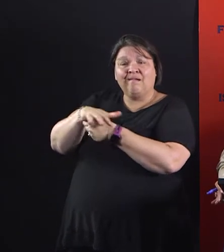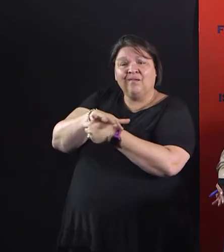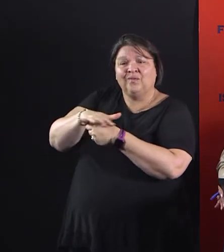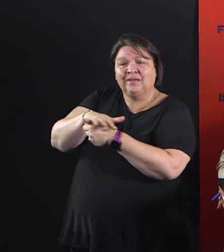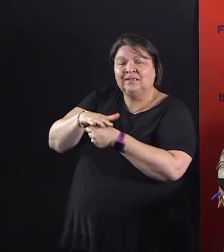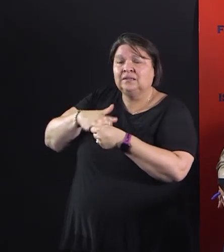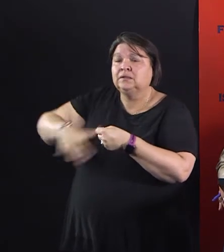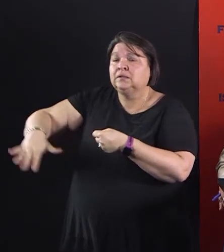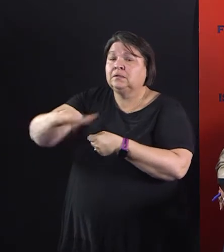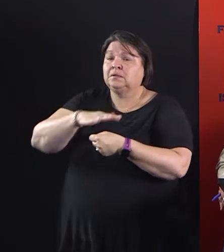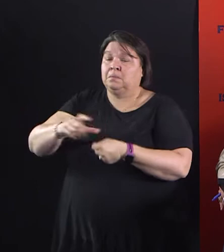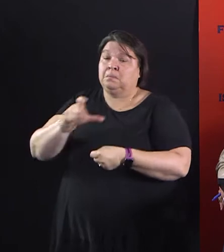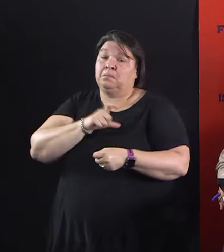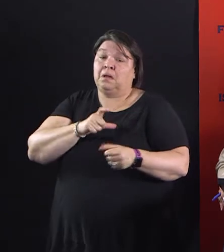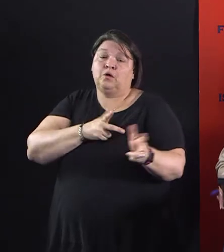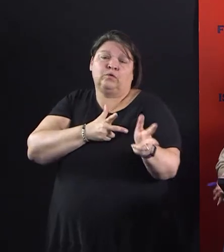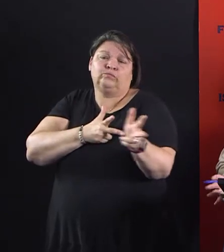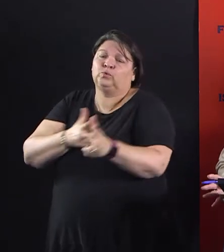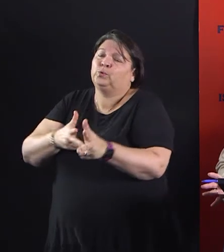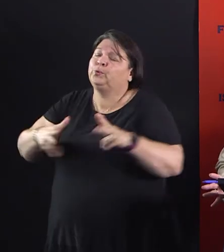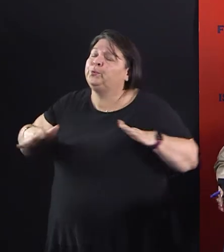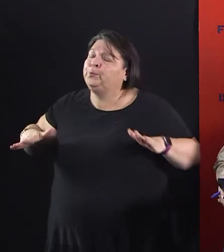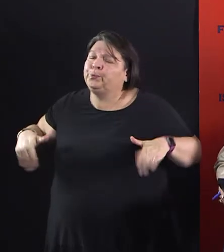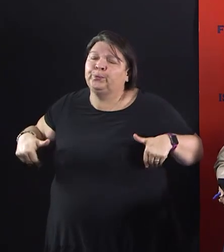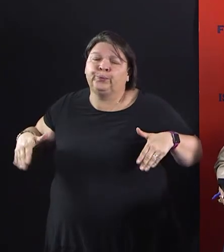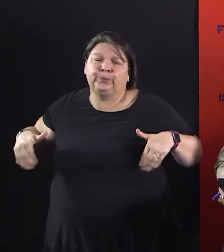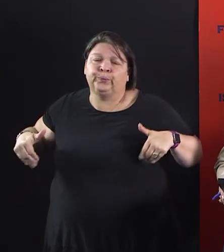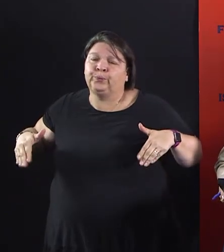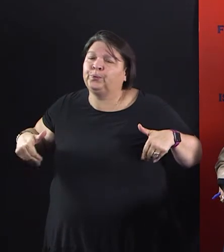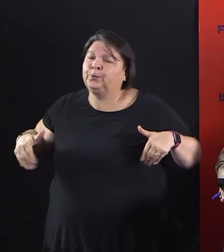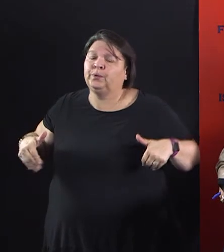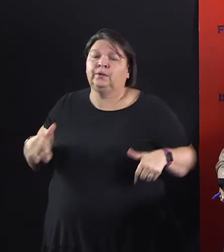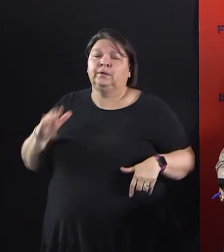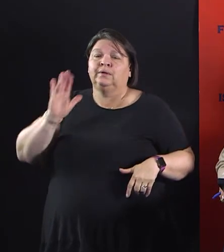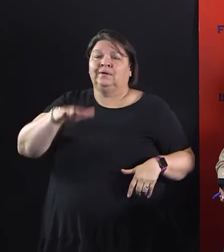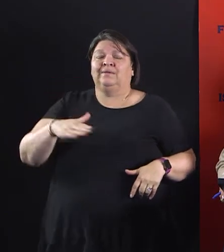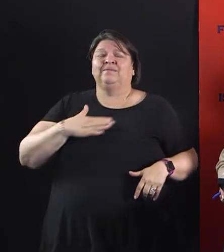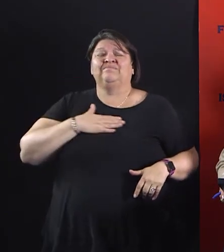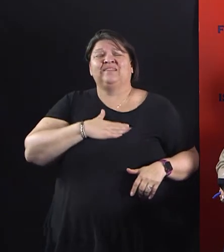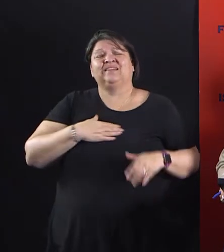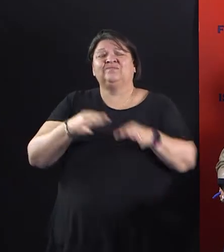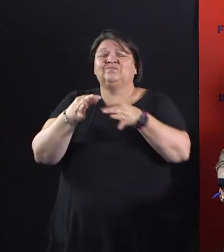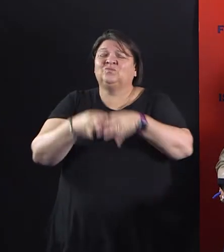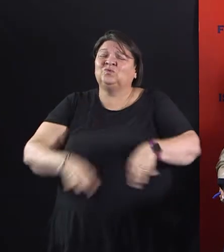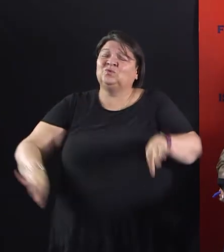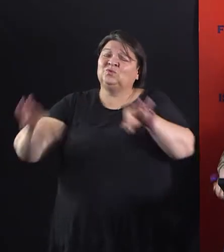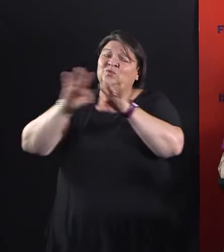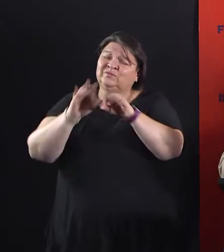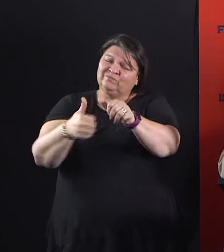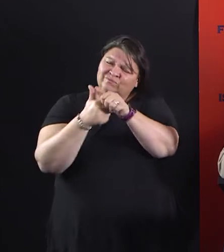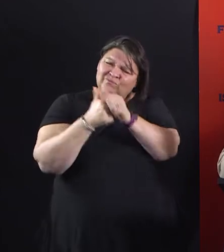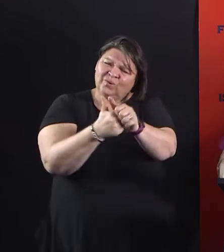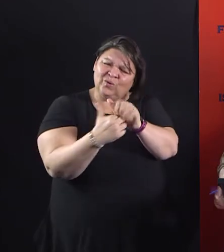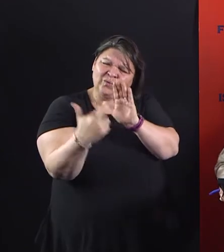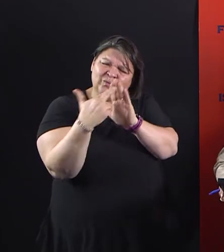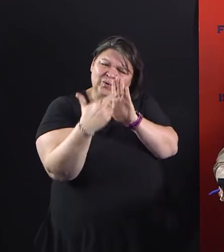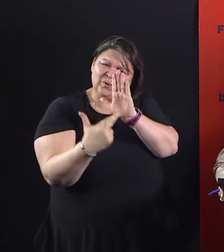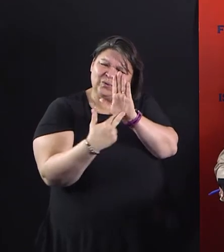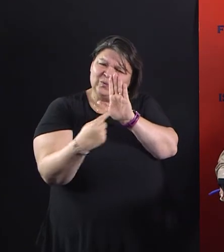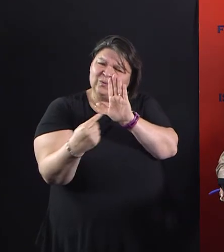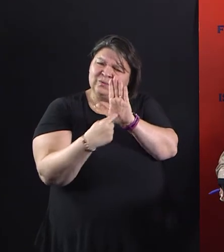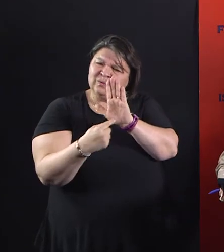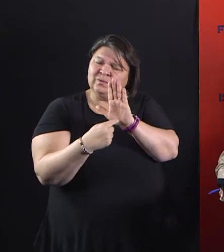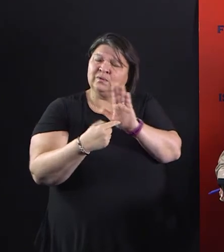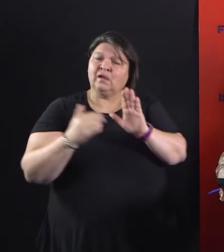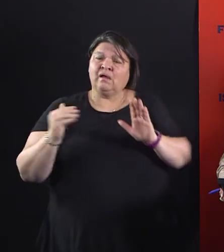stay home as much as possible. Our police officers are busy responding to calls, and they are not going to pull you over unless you're